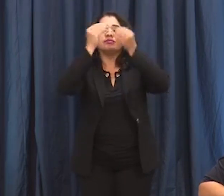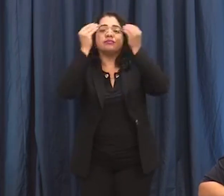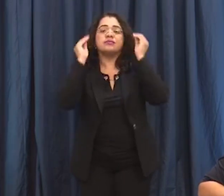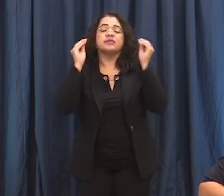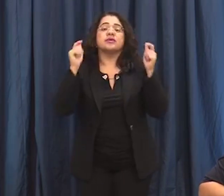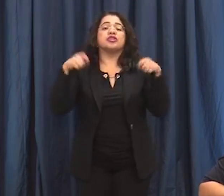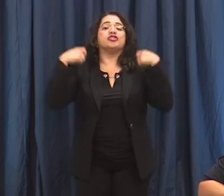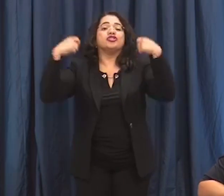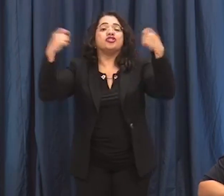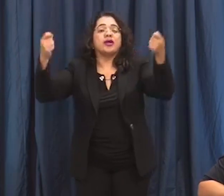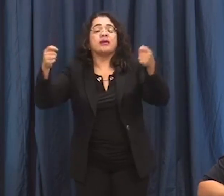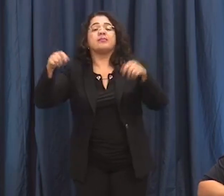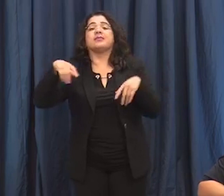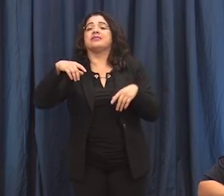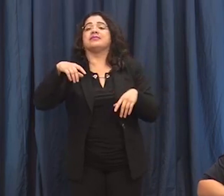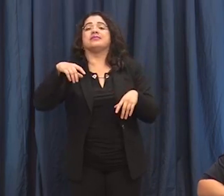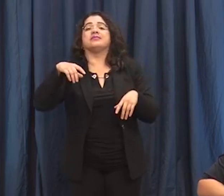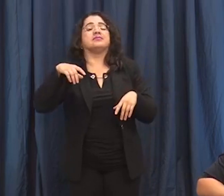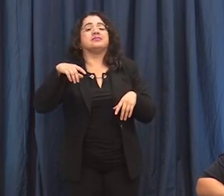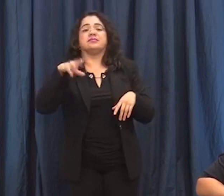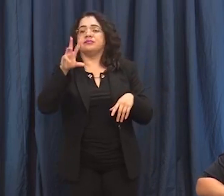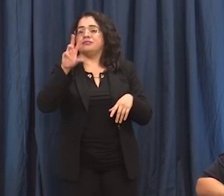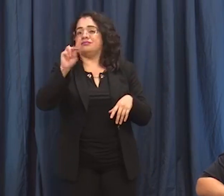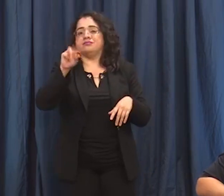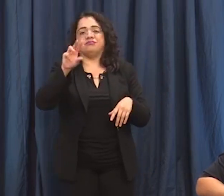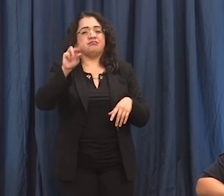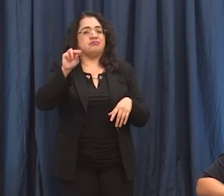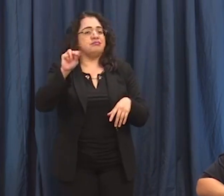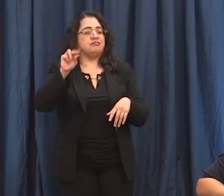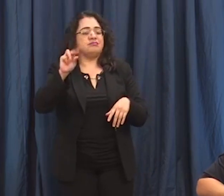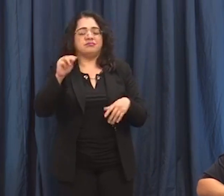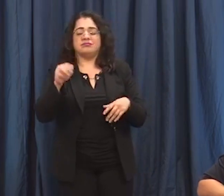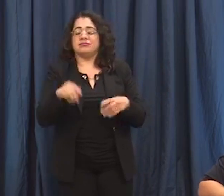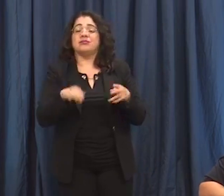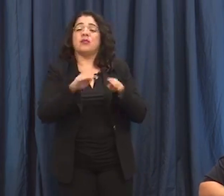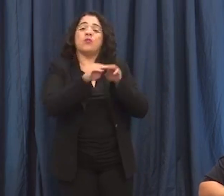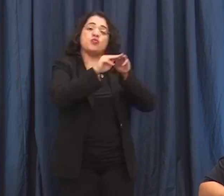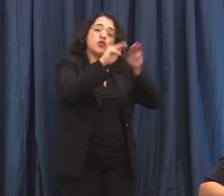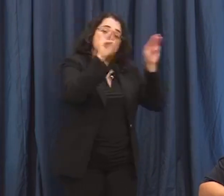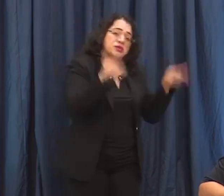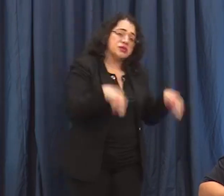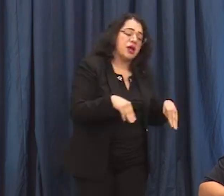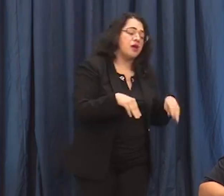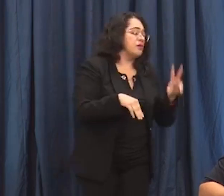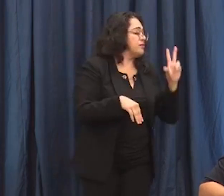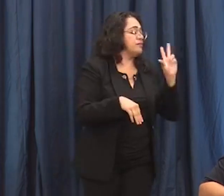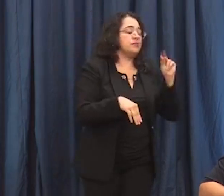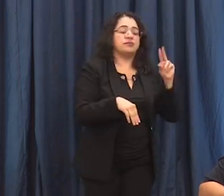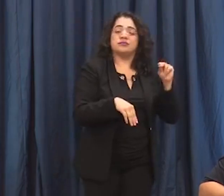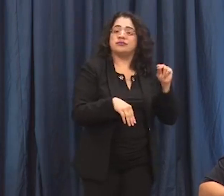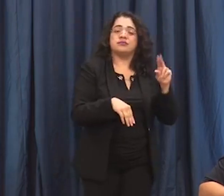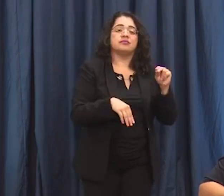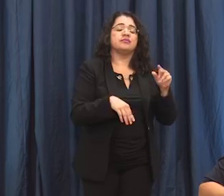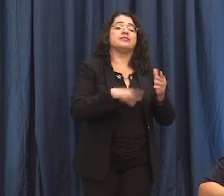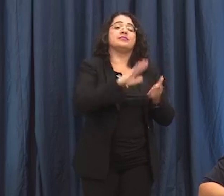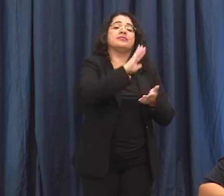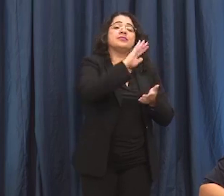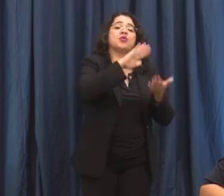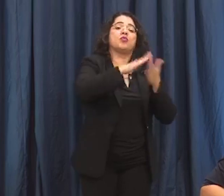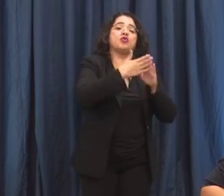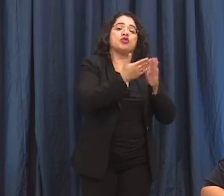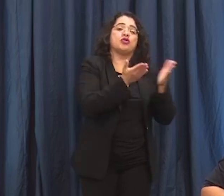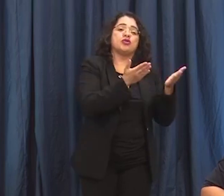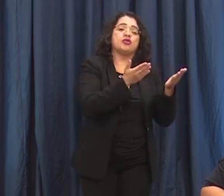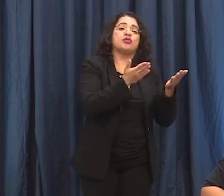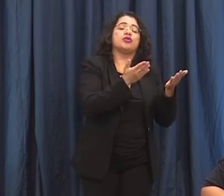de ejercicio aquí en nuestra ciudad. Los interiores de museos todavía no son permitidos, centros comunitarios que incluyen